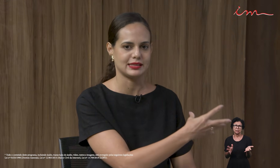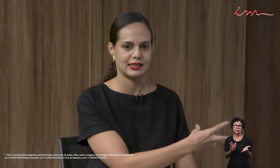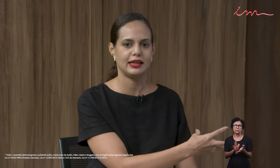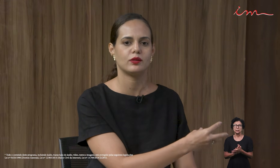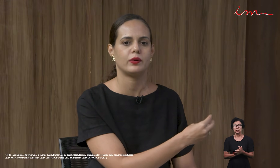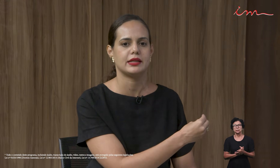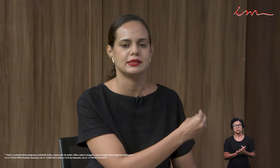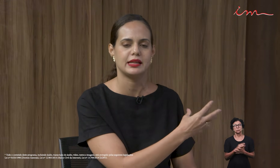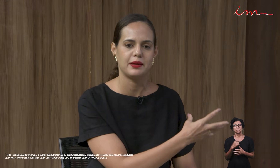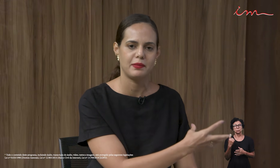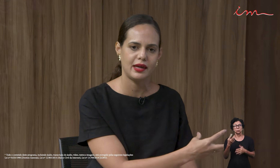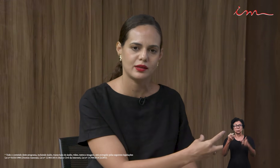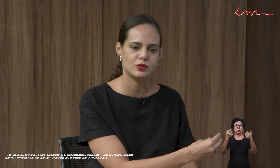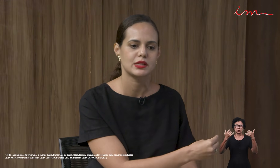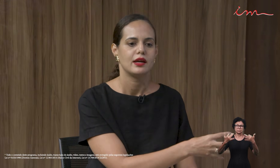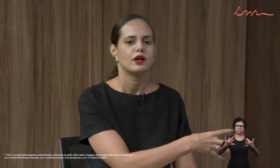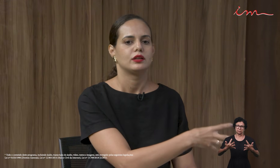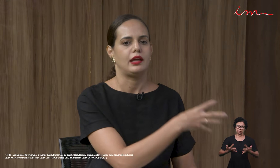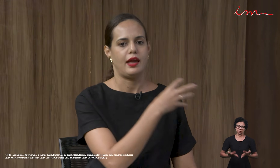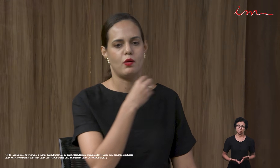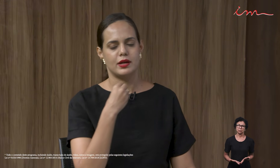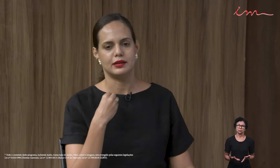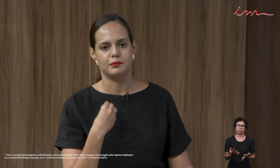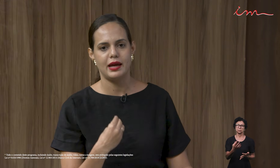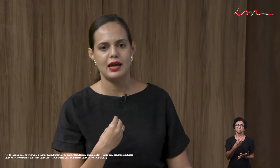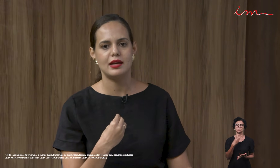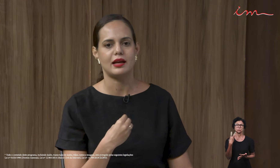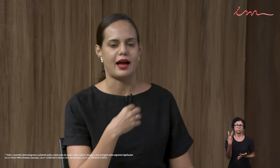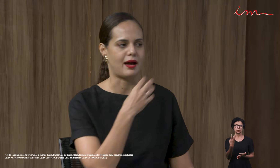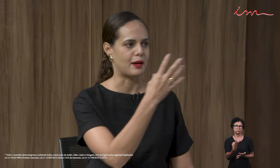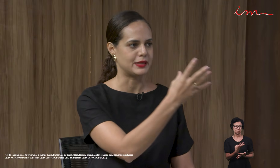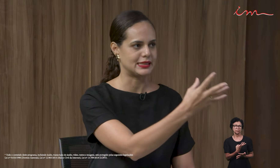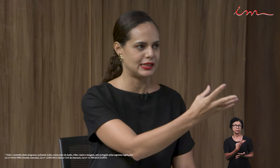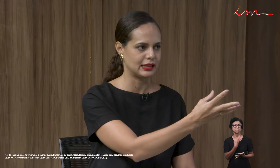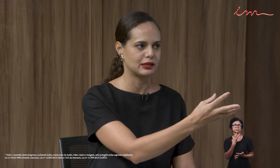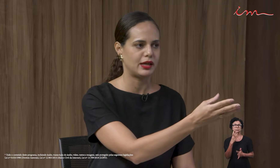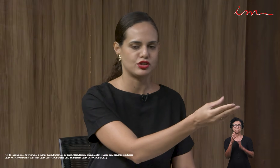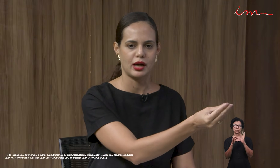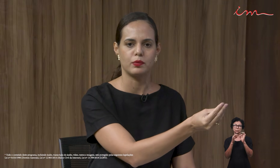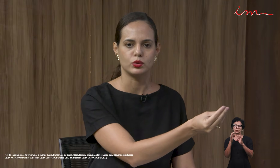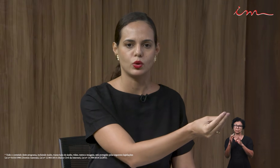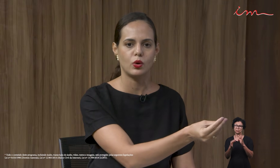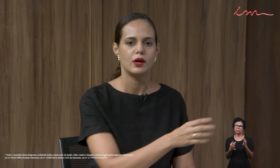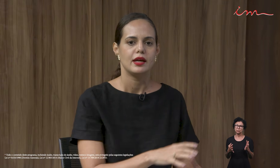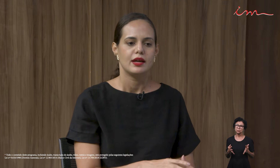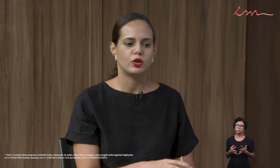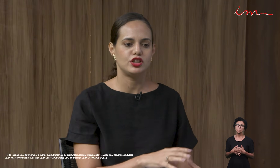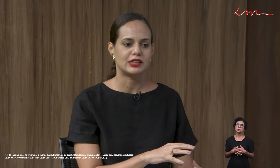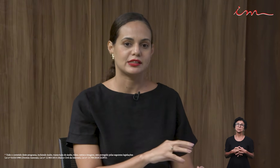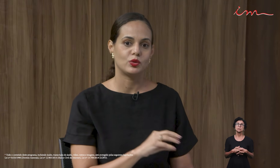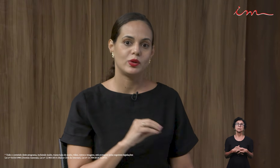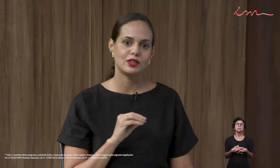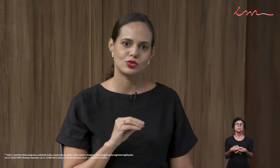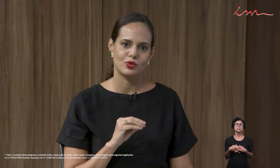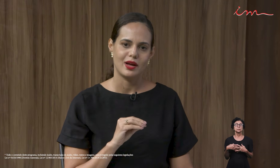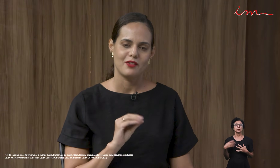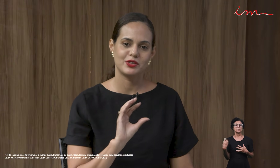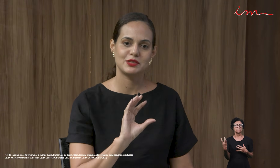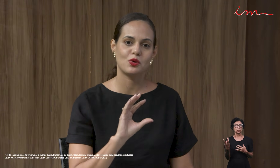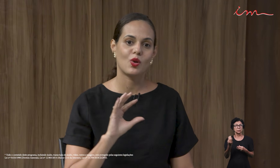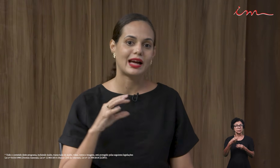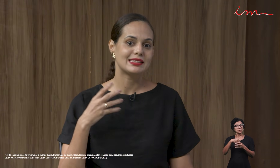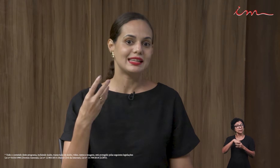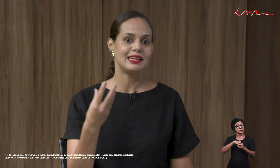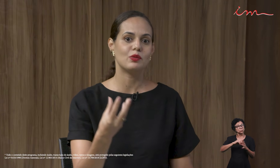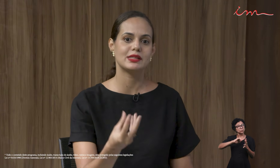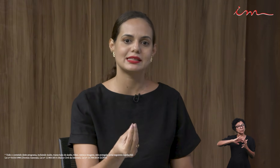está trazendo esses elementos, eu aqui também, a Priscila também, que já abordou. Quando a gente está trazendo isso, vocês